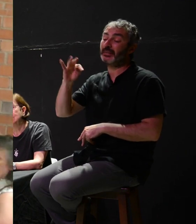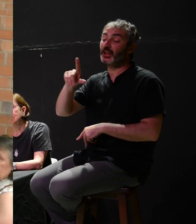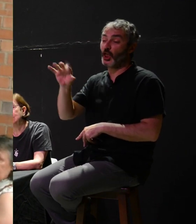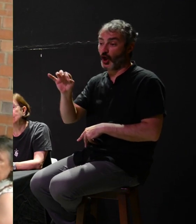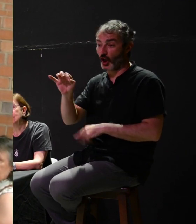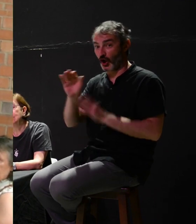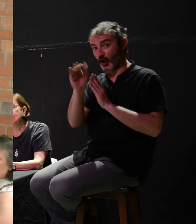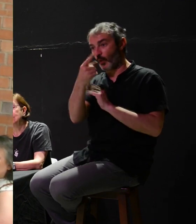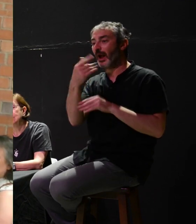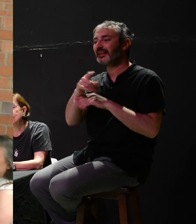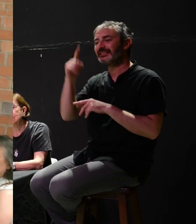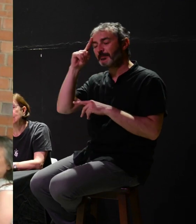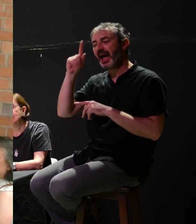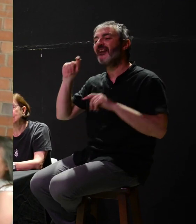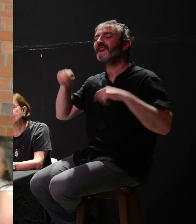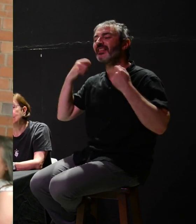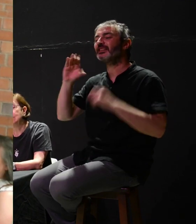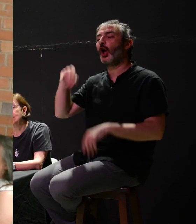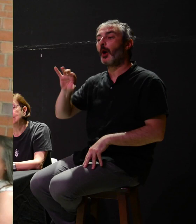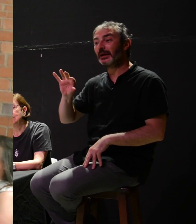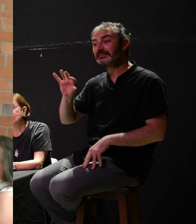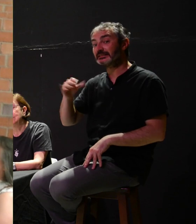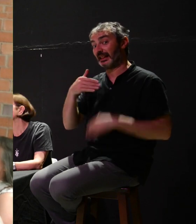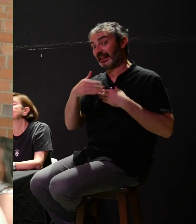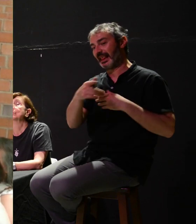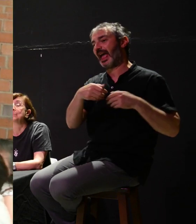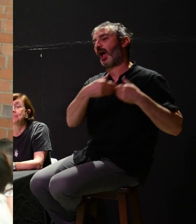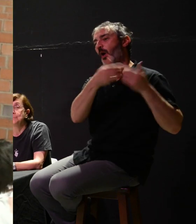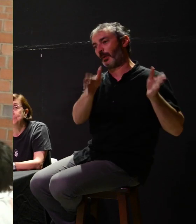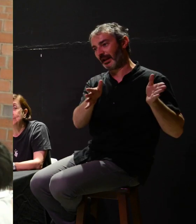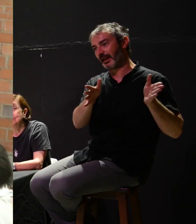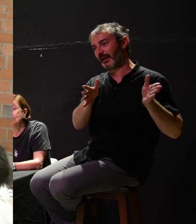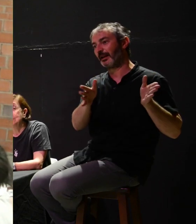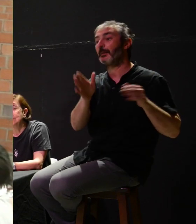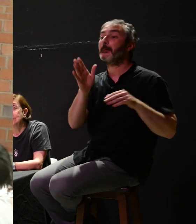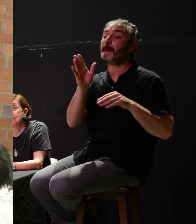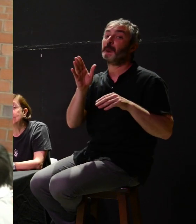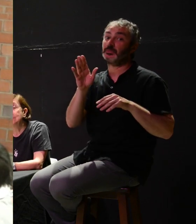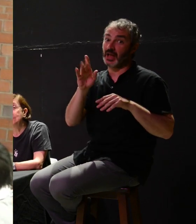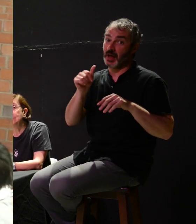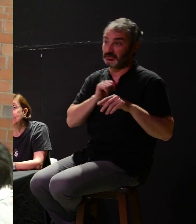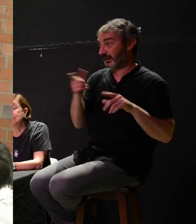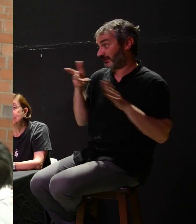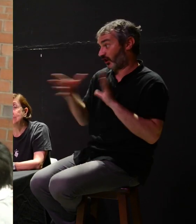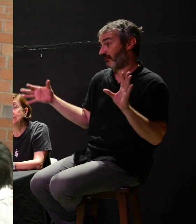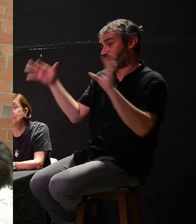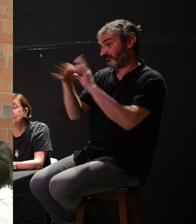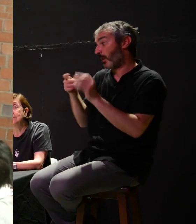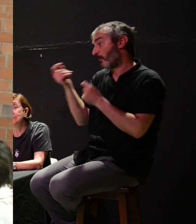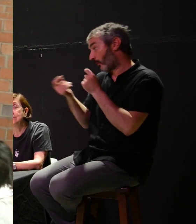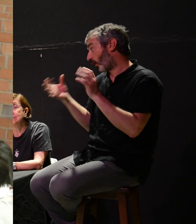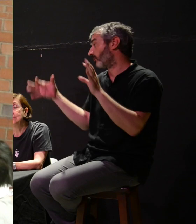El Francesc Comas. El Francesc Comas. I ara s'ha aprofitat tot el tema del centenari, això, mica en